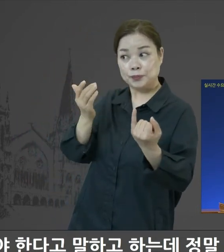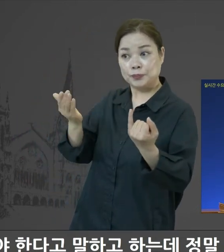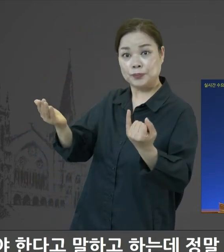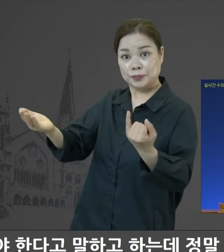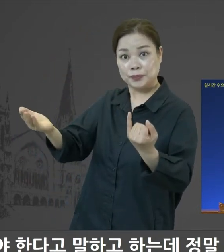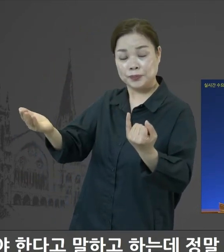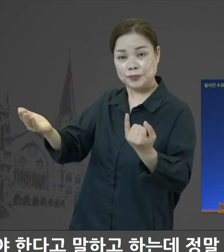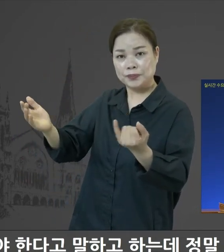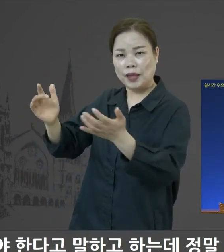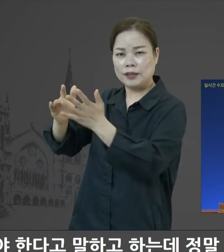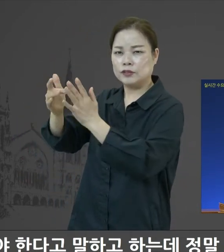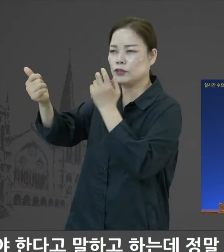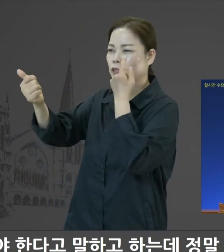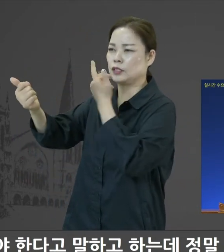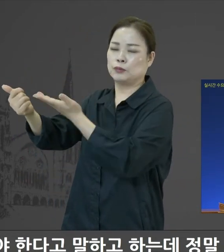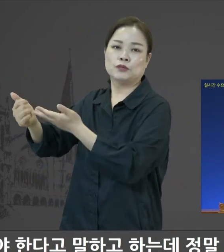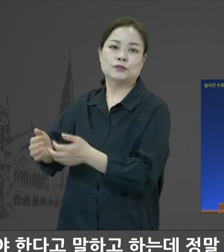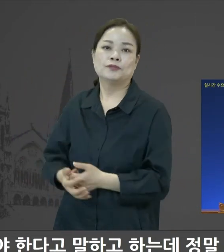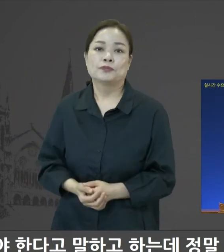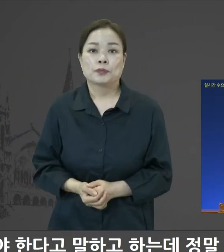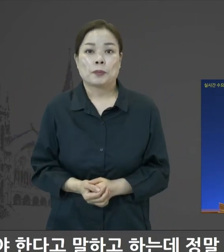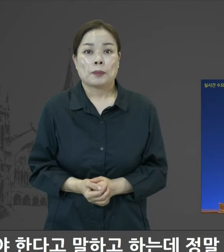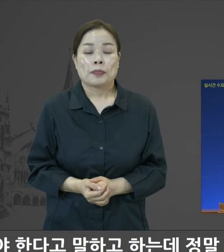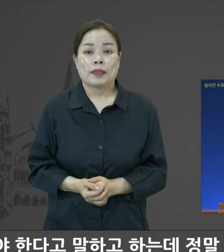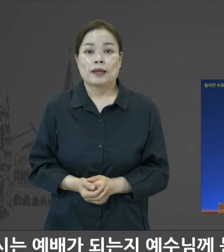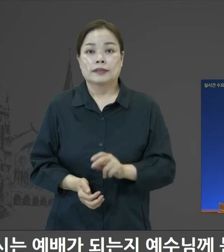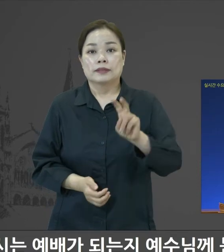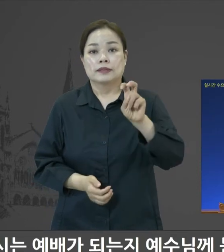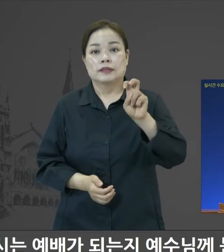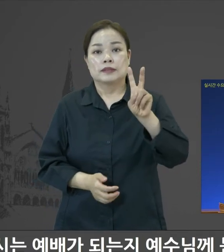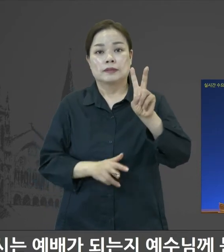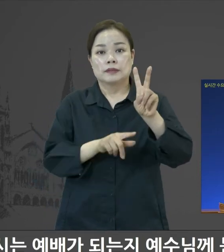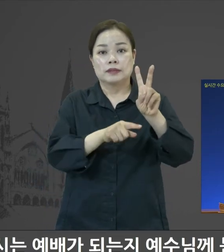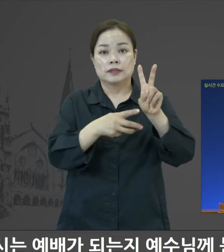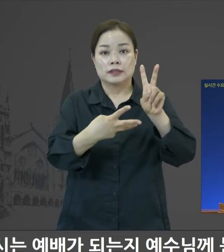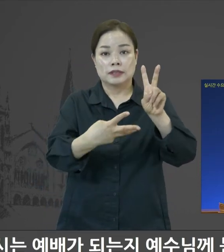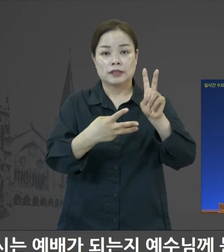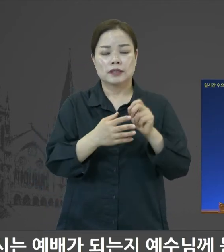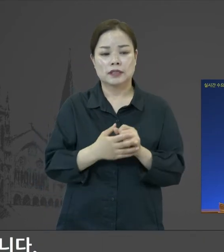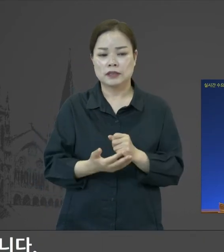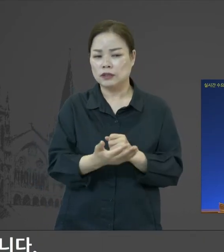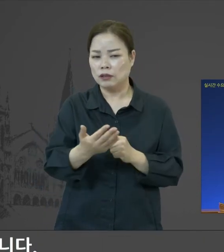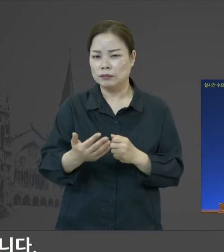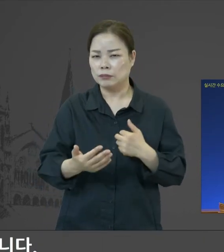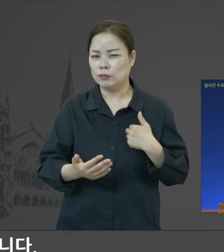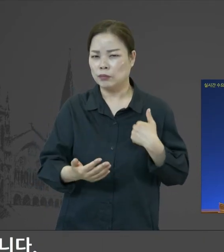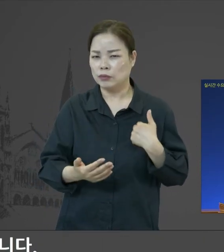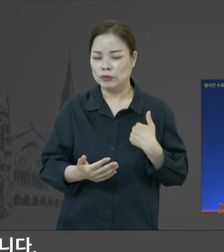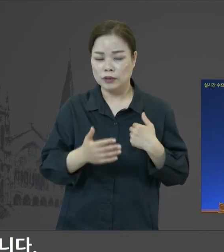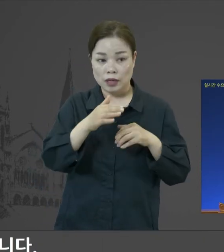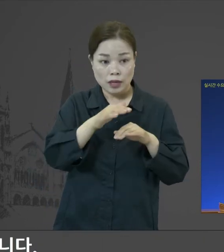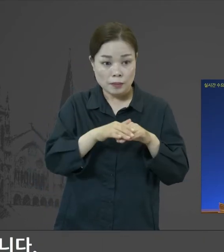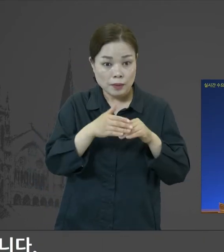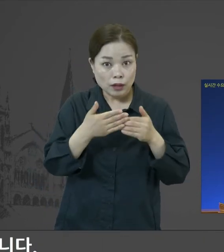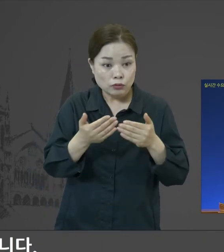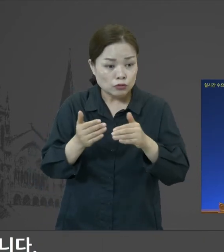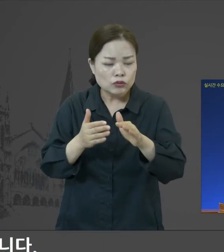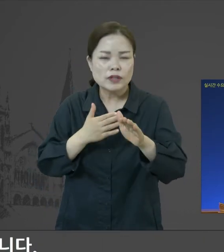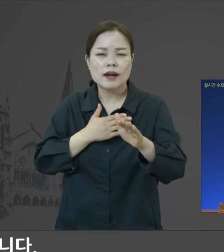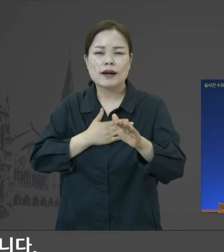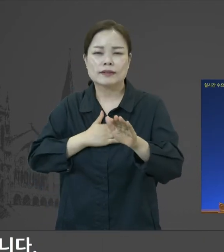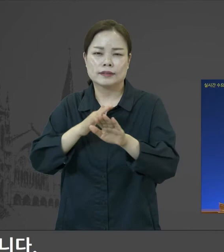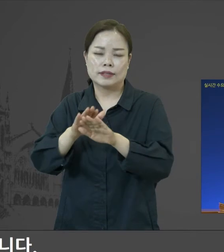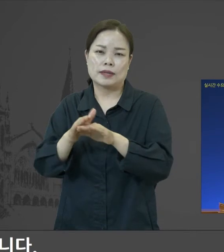질문을 하게 된 것이죠. 22절 말씀입니다. 너희는 알지 못하는 것을 예배하고 우리는 아는